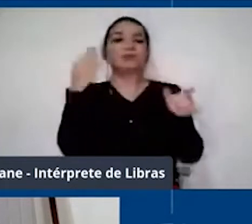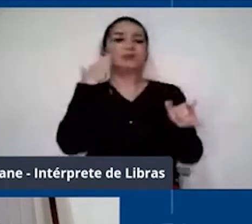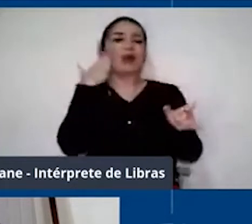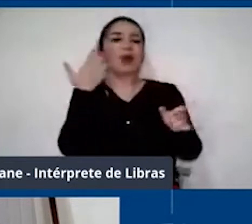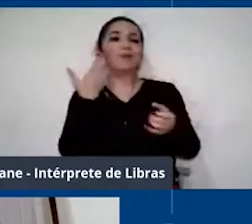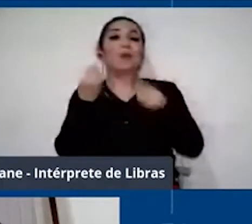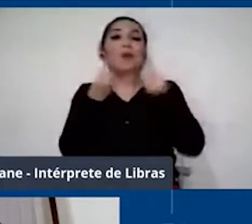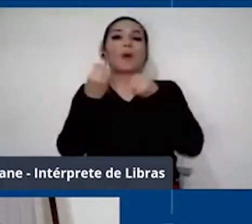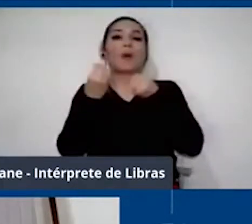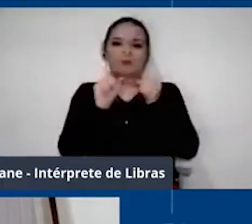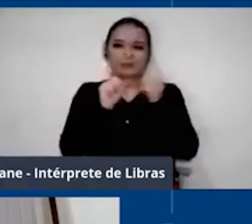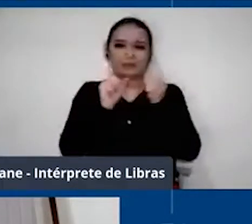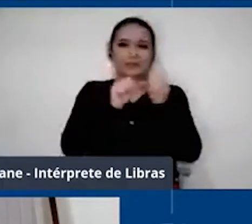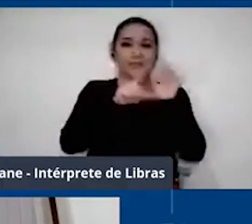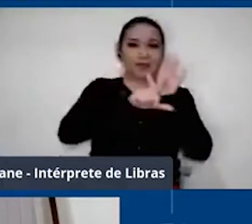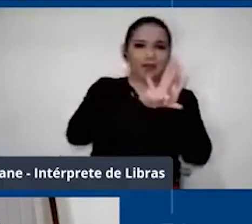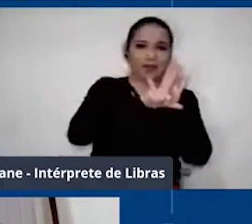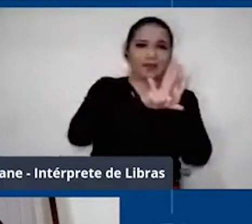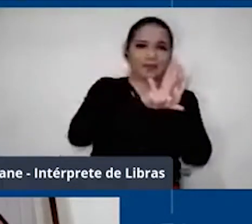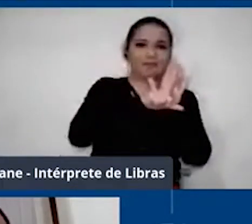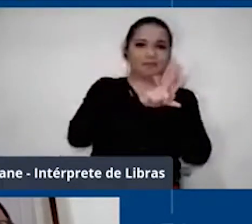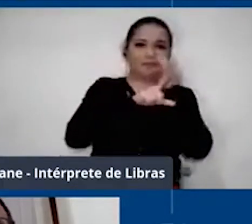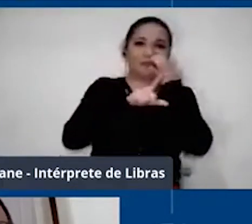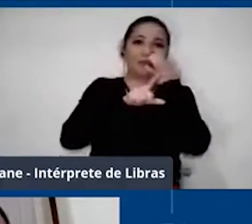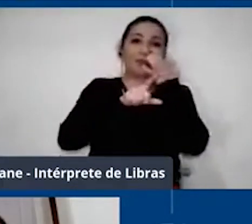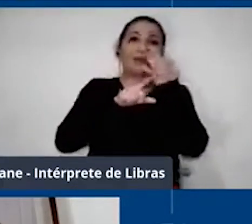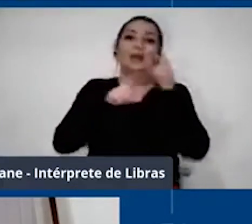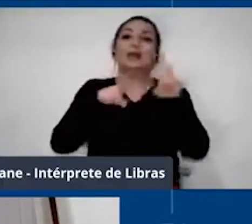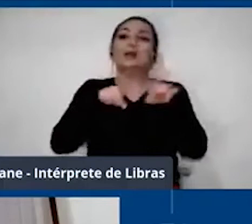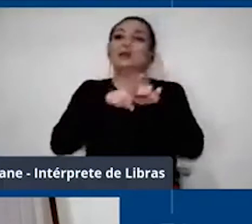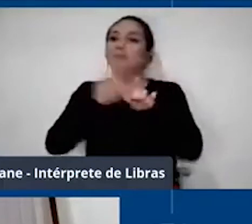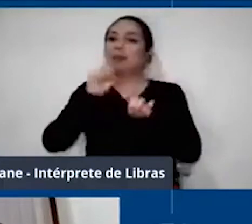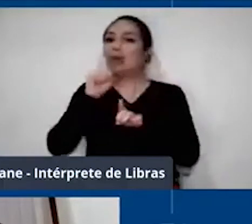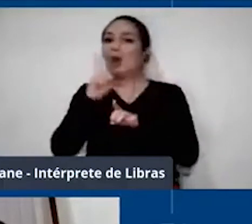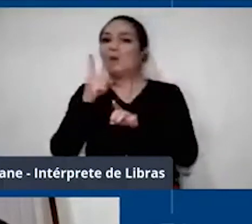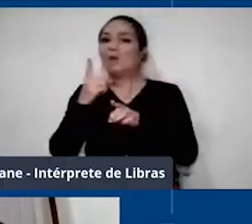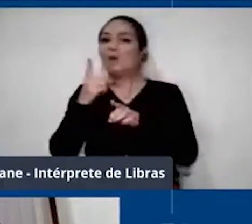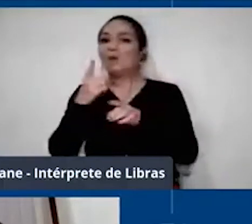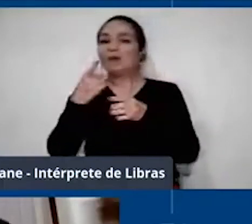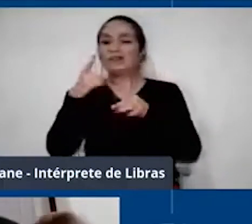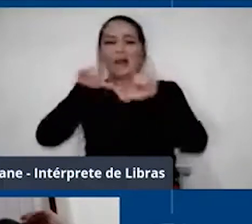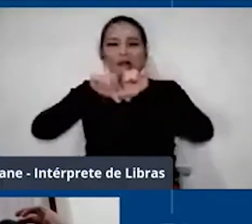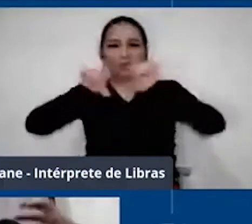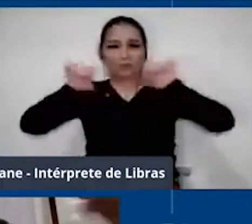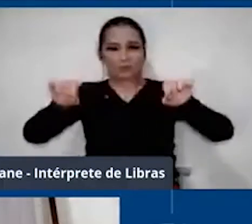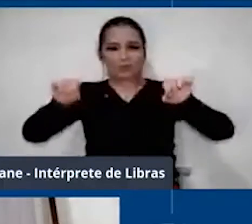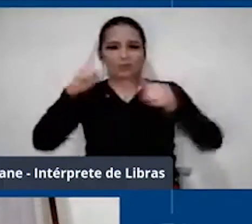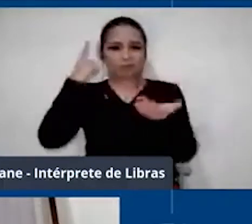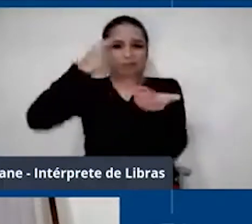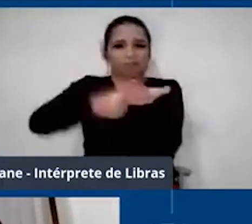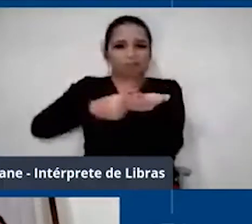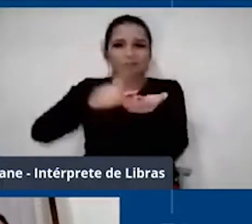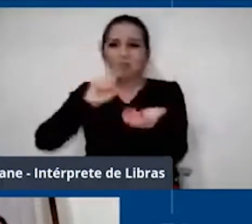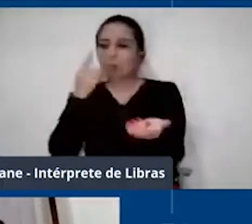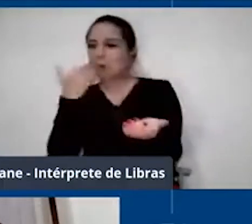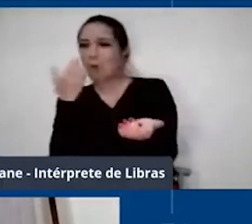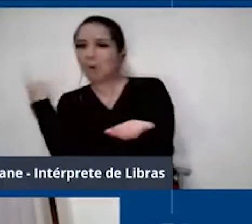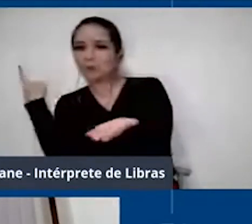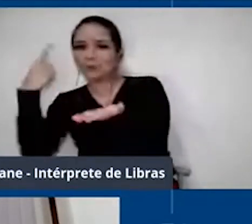as salsichas, não comeriam salsichas e não obedeceriam às leis. Tá ótimo,